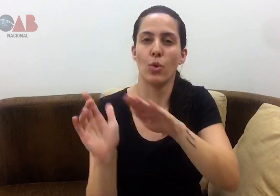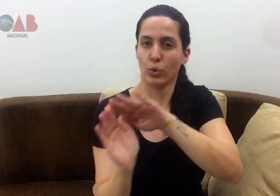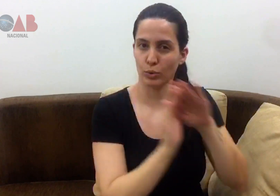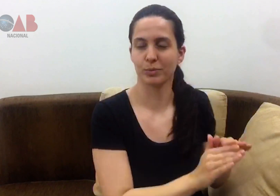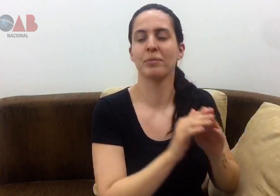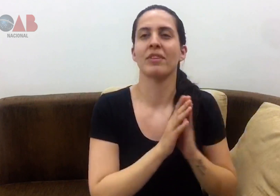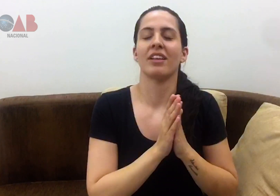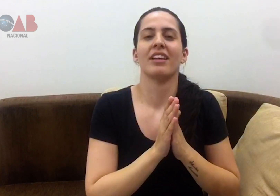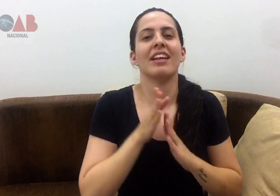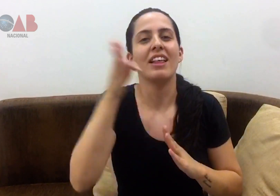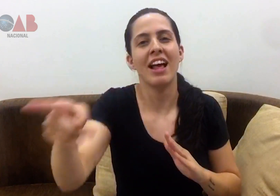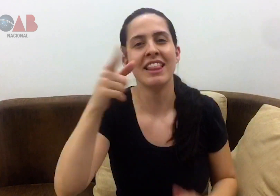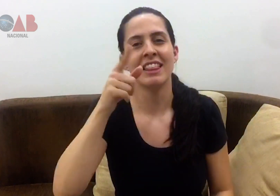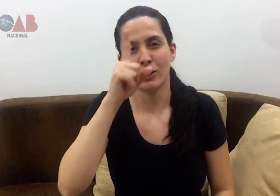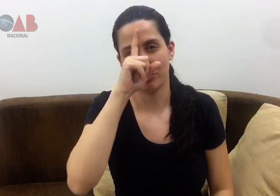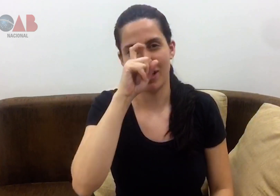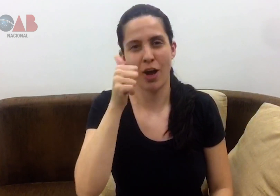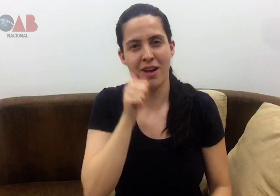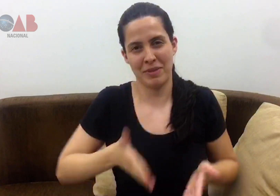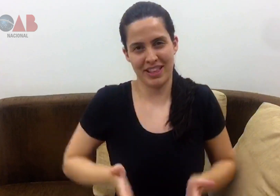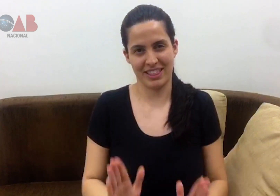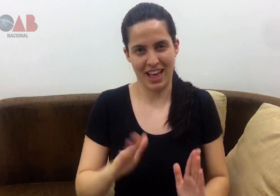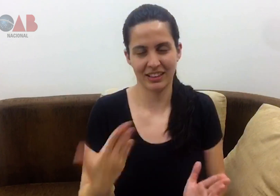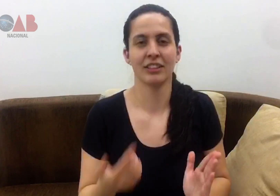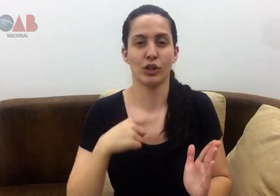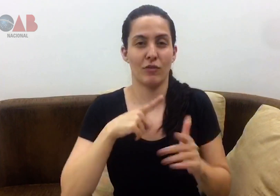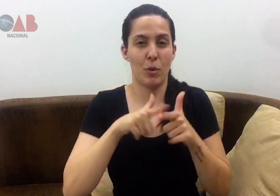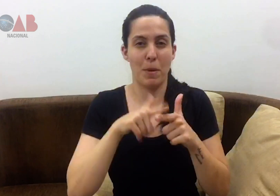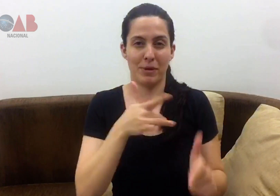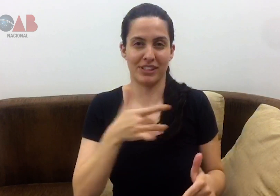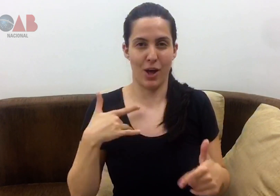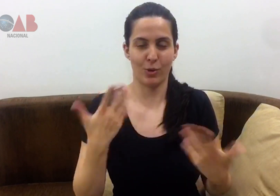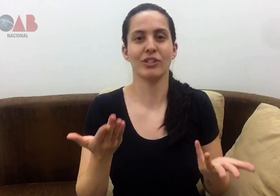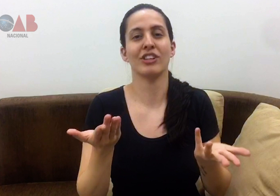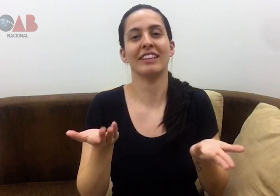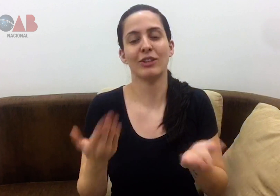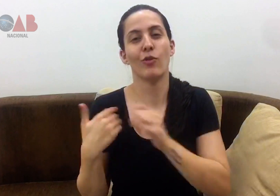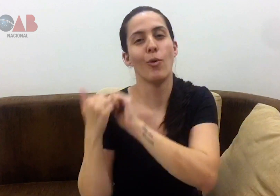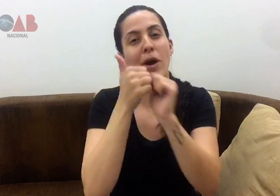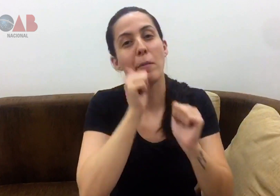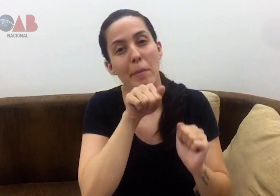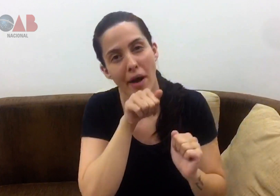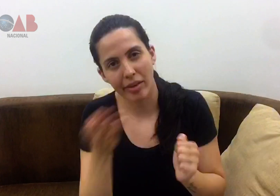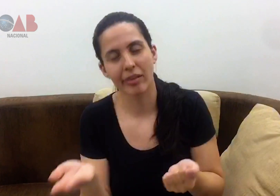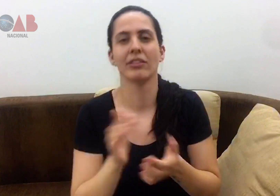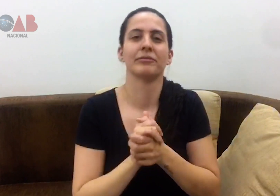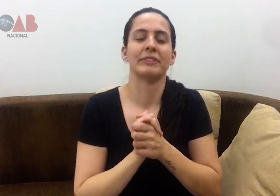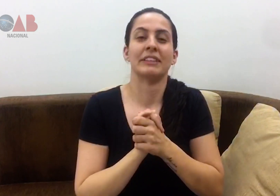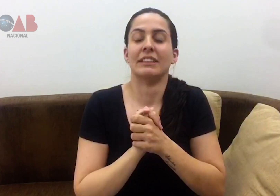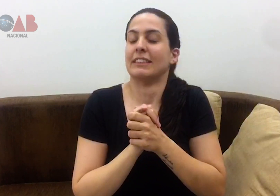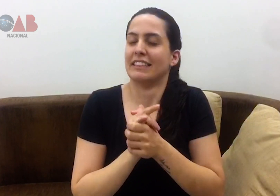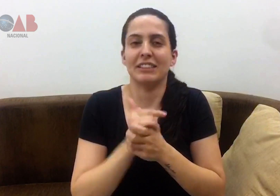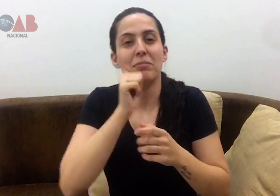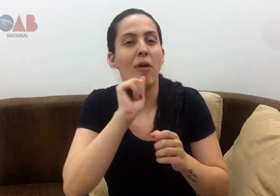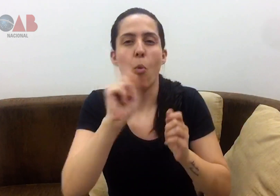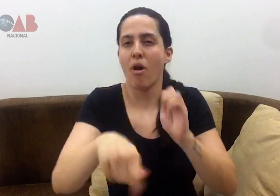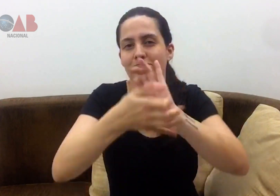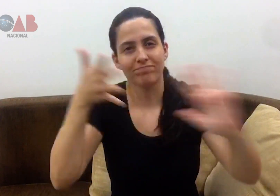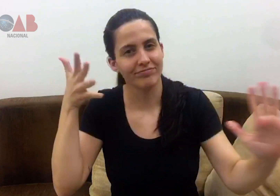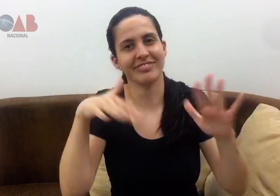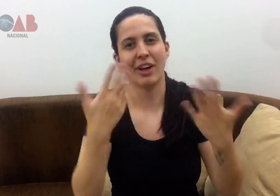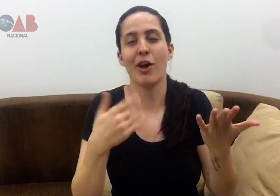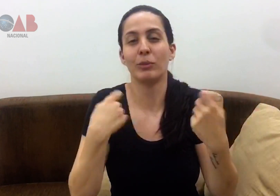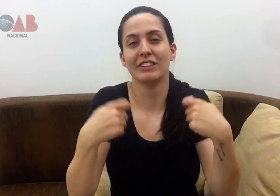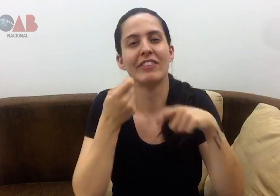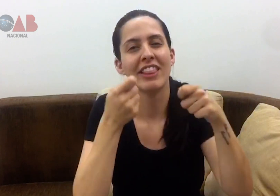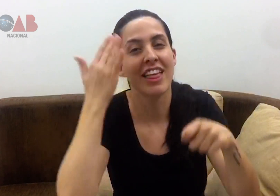ela teve problema de saúde e eu tive que levar a minha mãe. Só que a minha mãe não é fluente em Libras. E eu fiquei tentando ler os lábios para